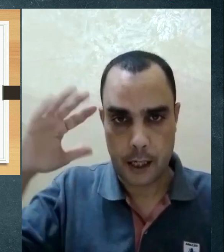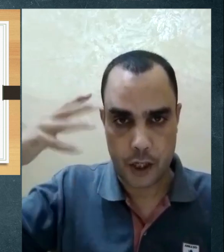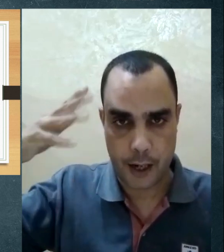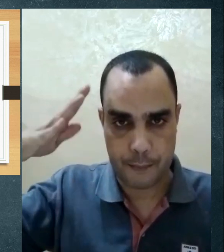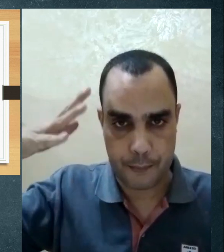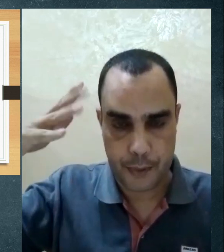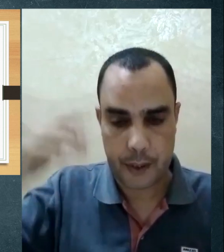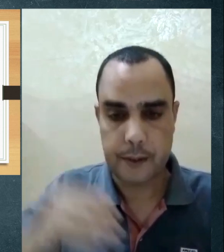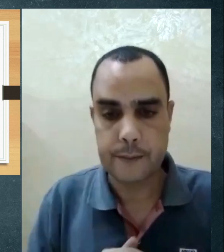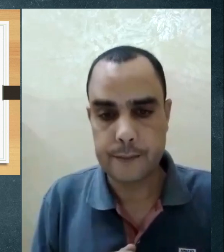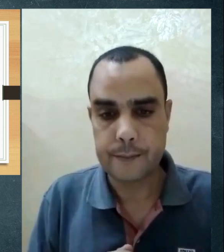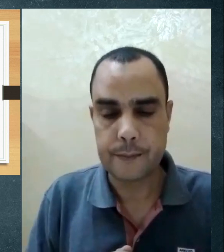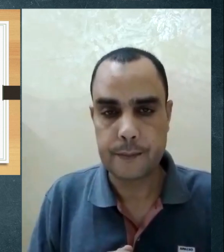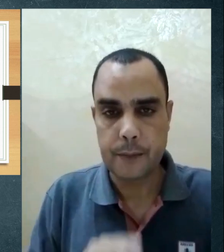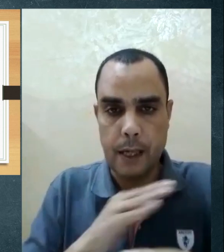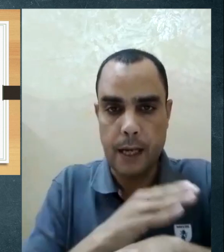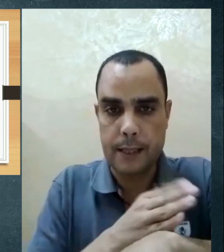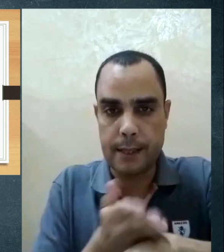الشاب